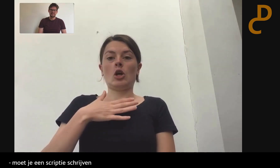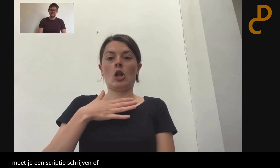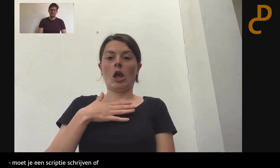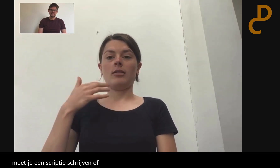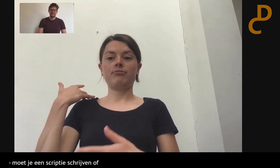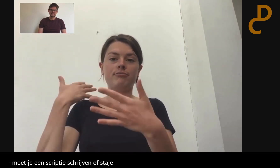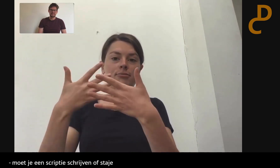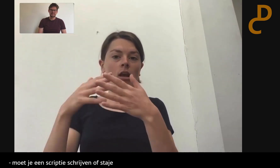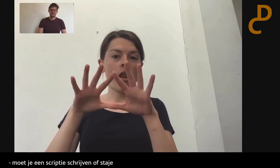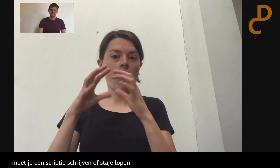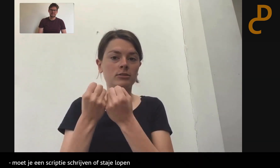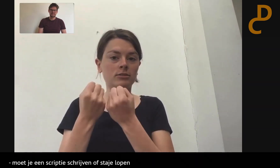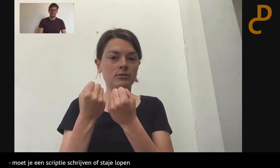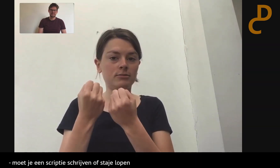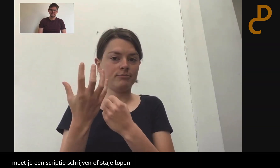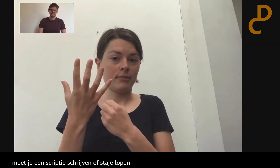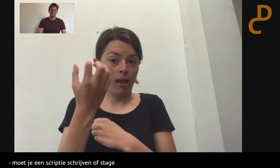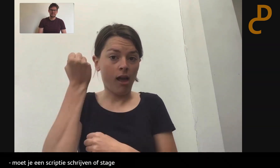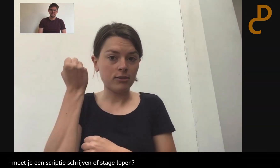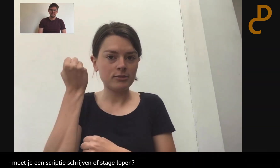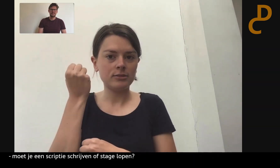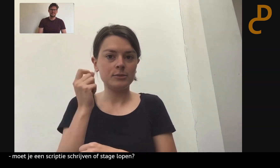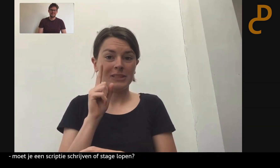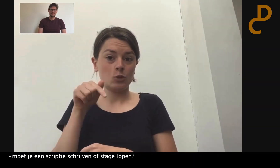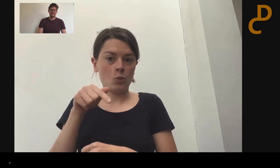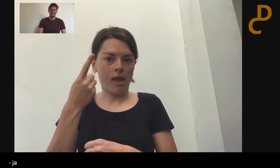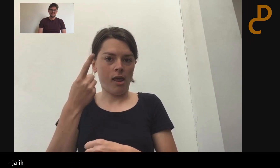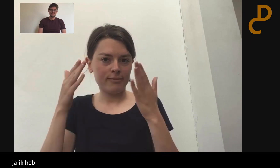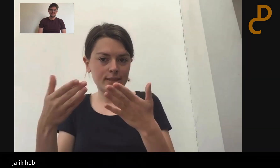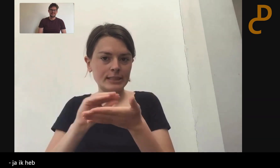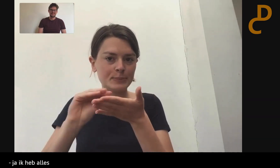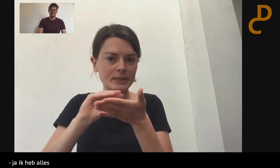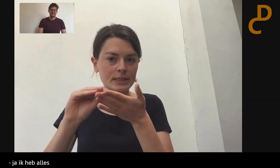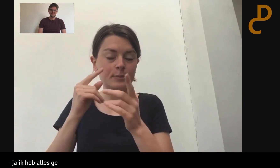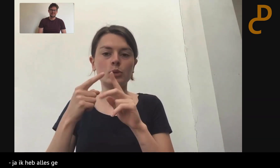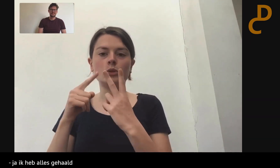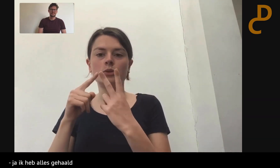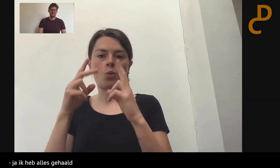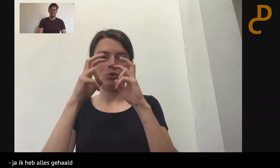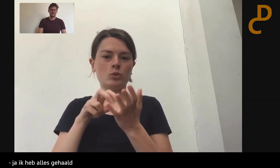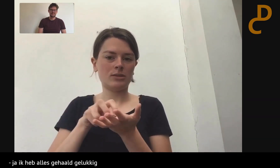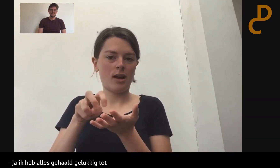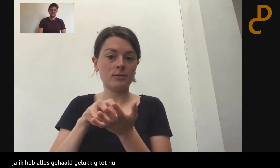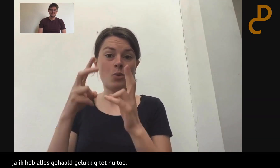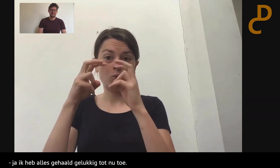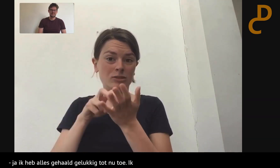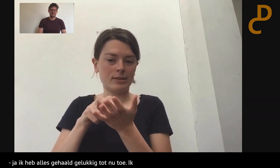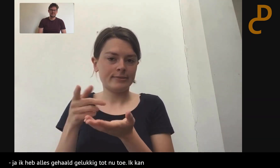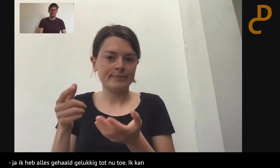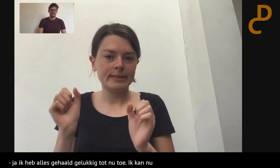Ja, gelukkig heb ik eigenlijk tot nu toe alles gehaald. Dus dat betekent dat ik nu me kan focussen op mijn scriptie en ook op een onderzoekstage.